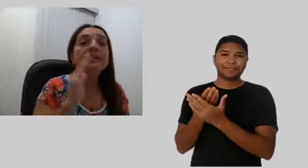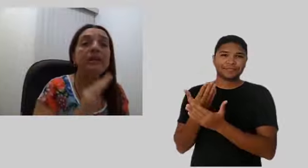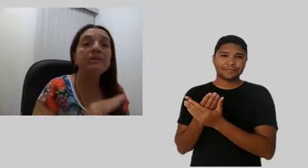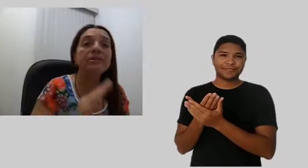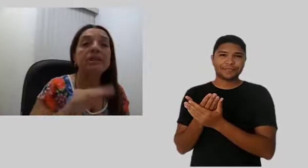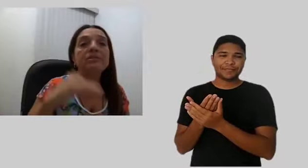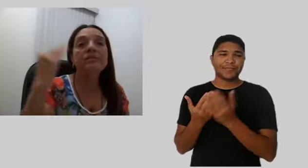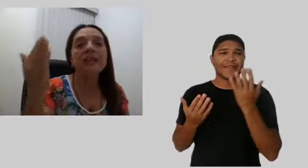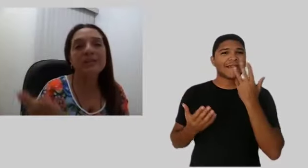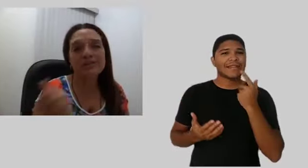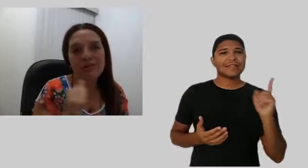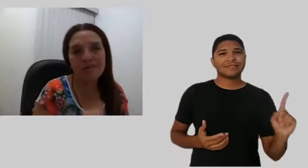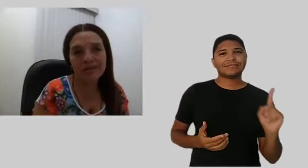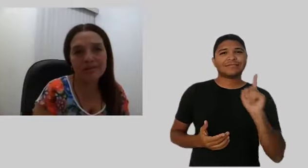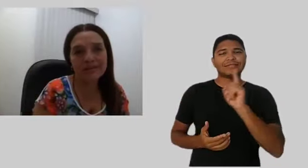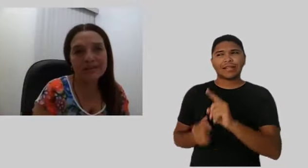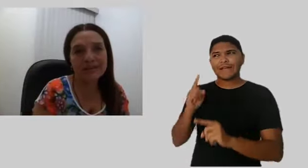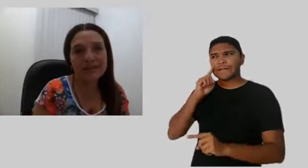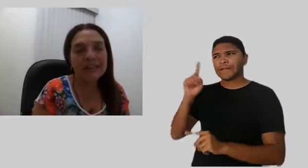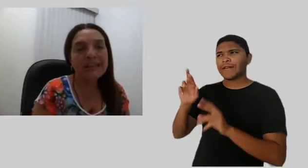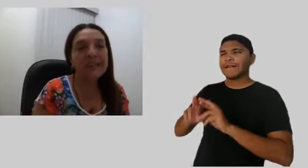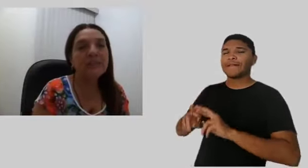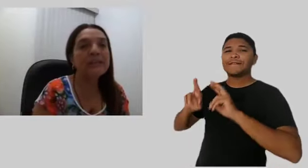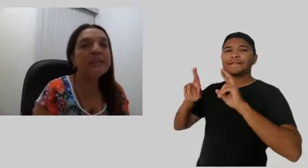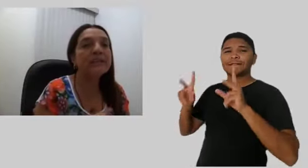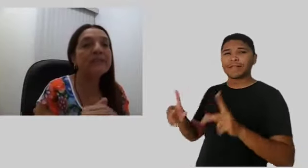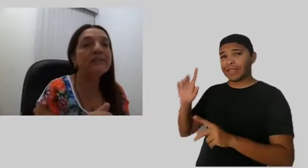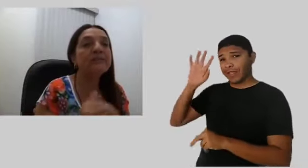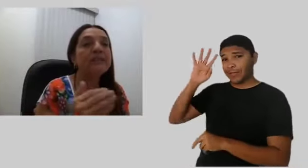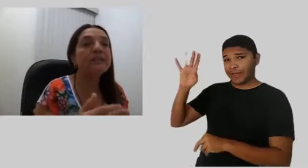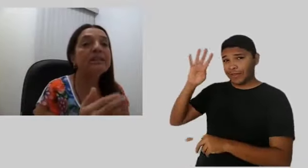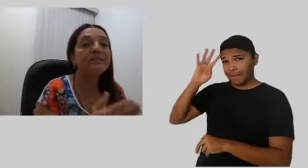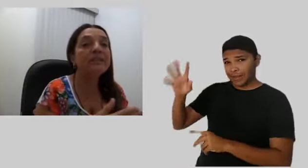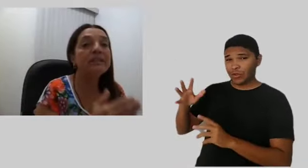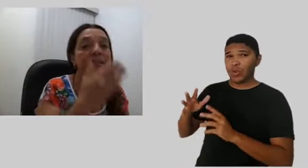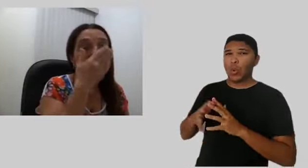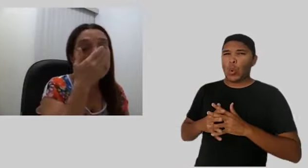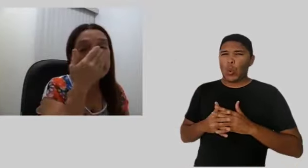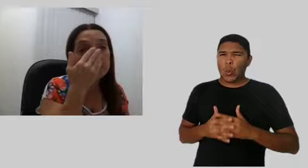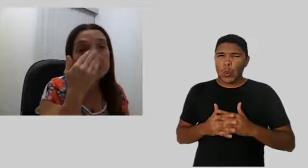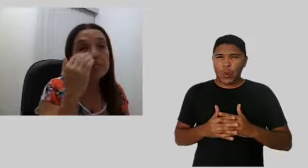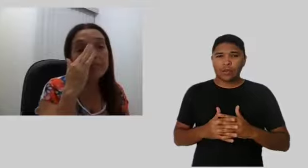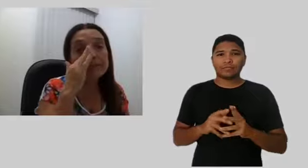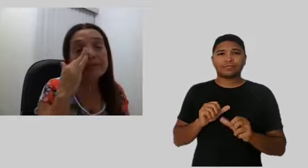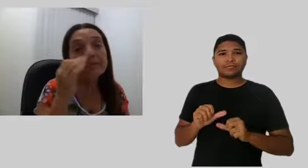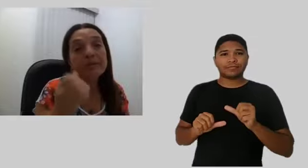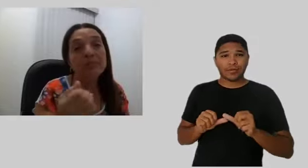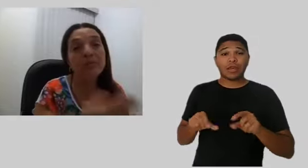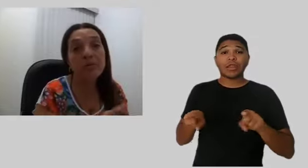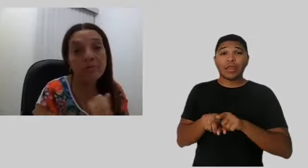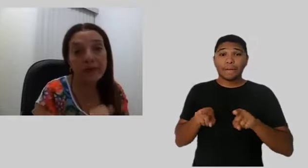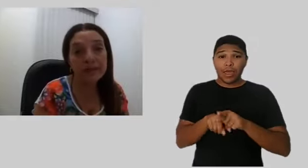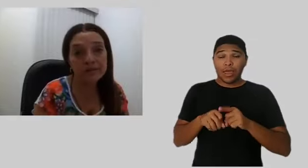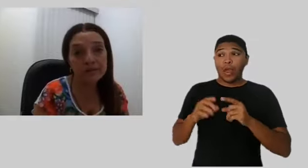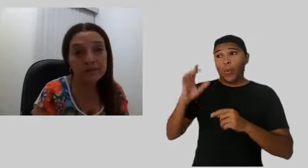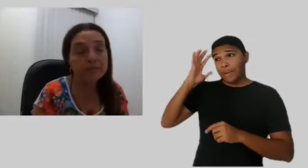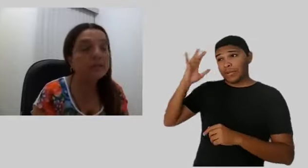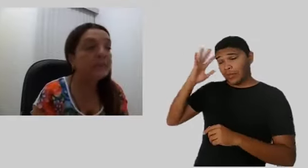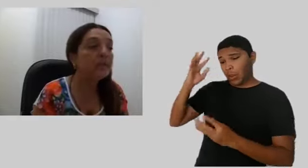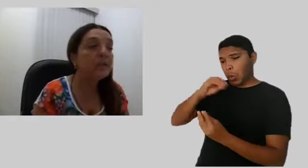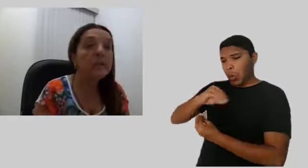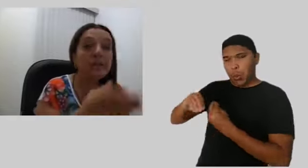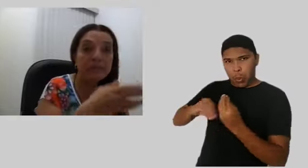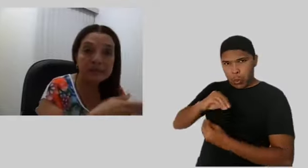conceitos, já é um estágio na escola, né? Então a criança já vai começar a diferenciar do pensamento por